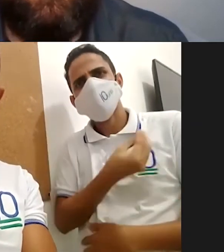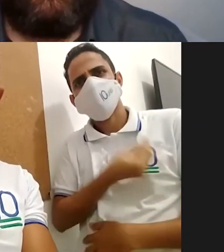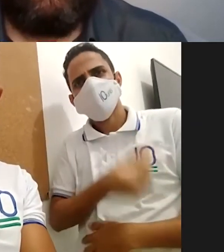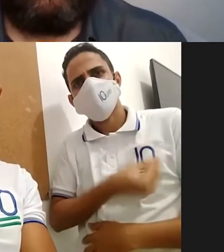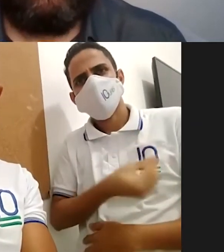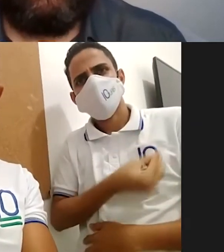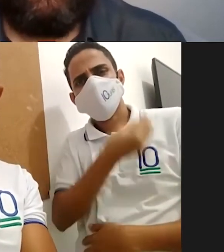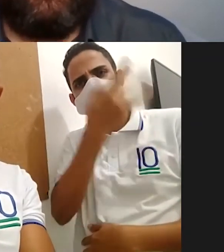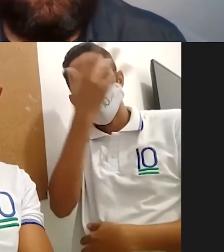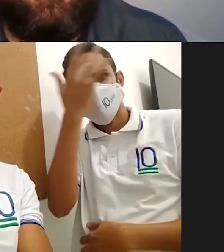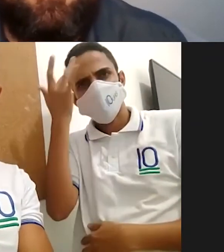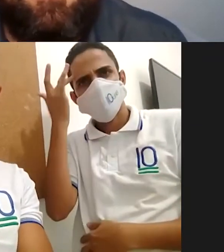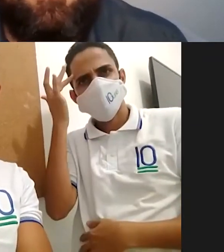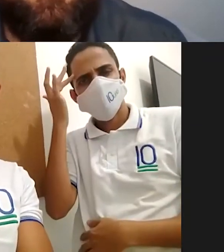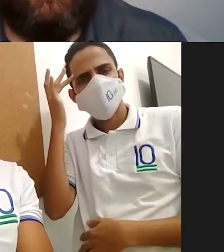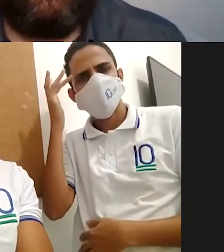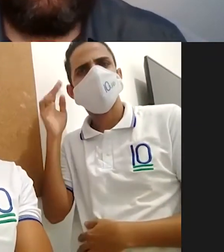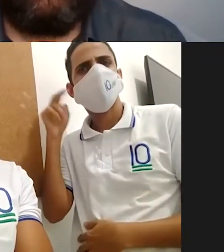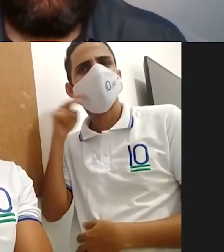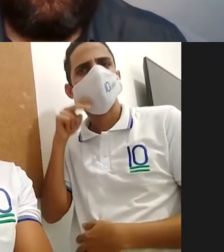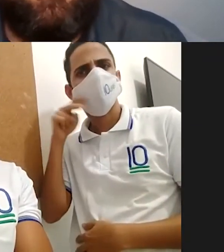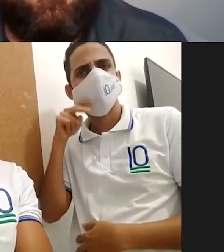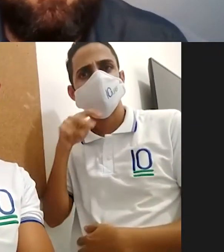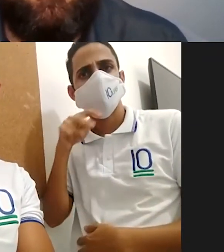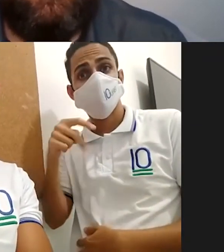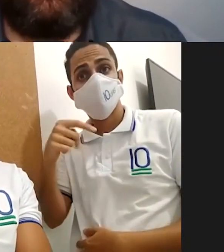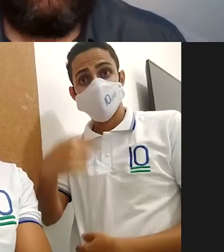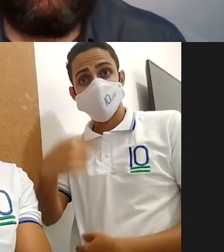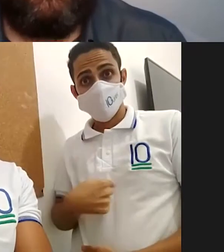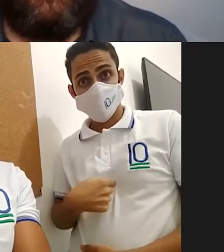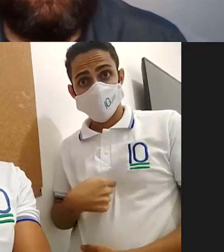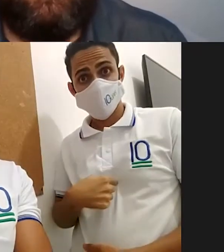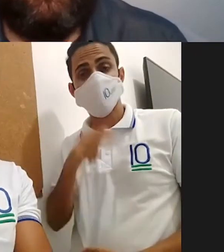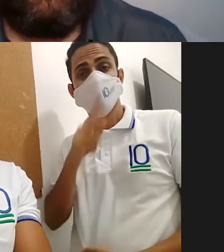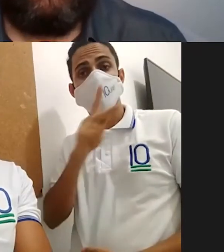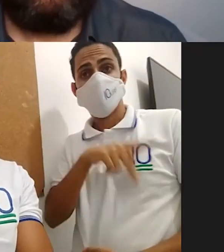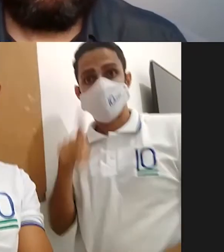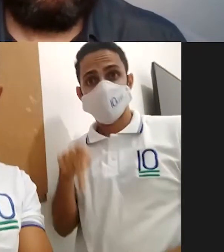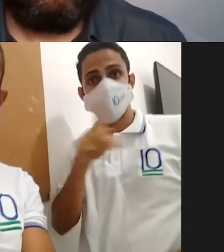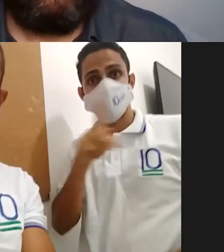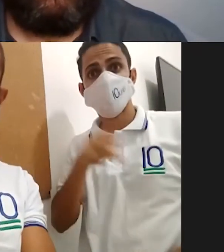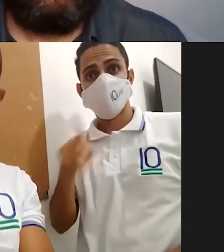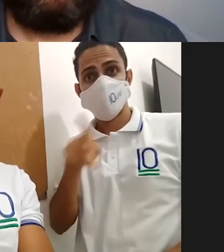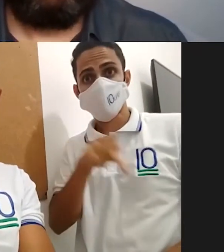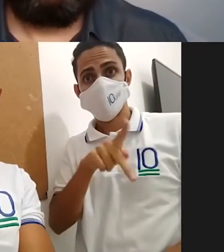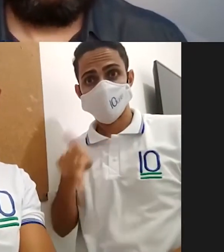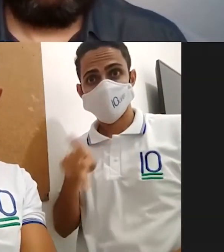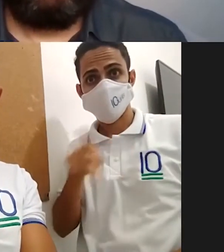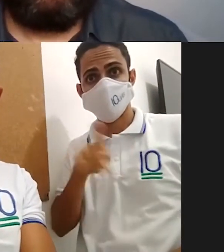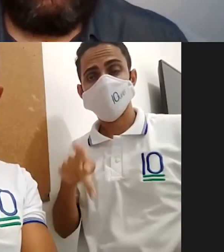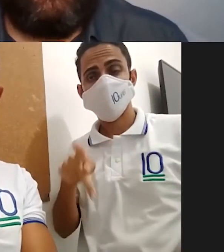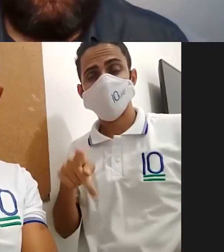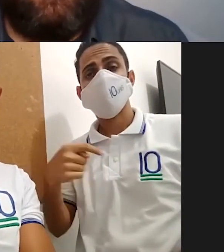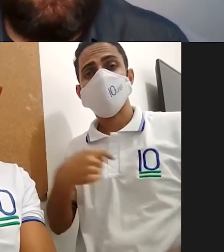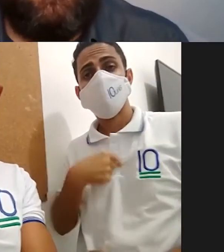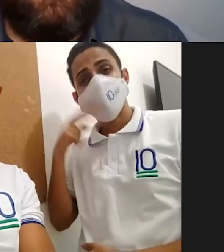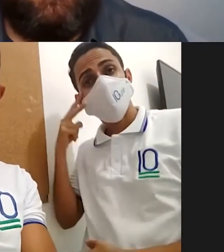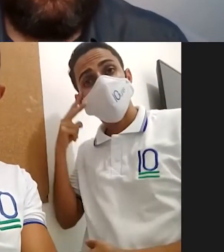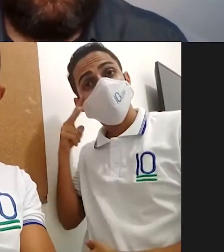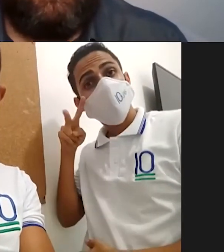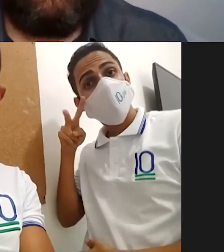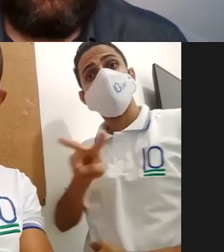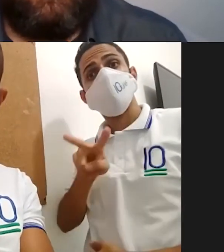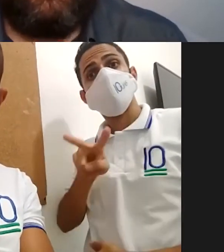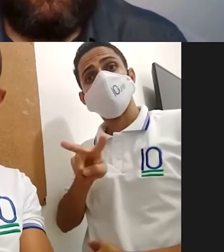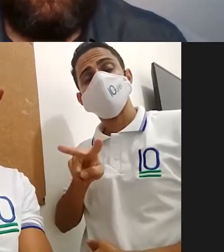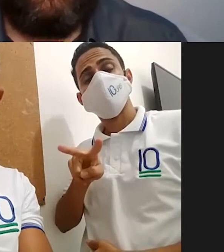aulas, eu sou professor, psicopedagogo, eu vejo e sinto o grito